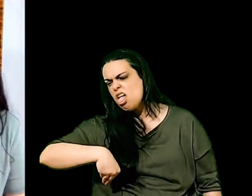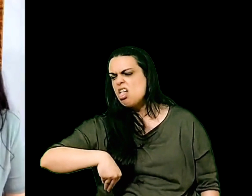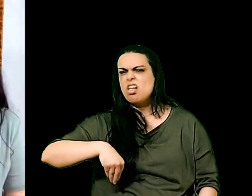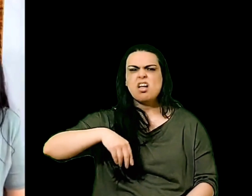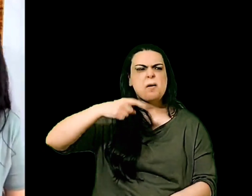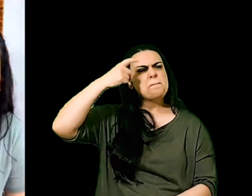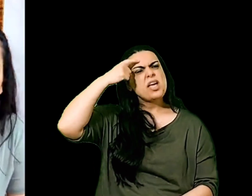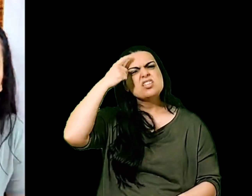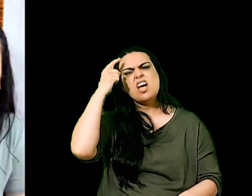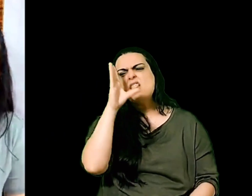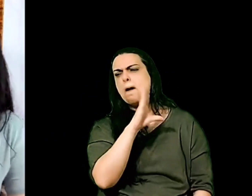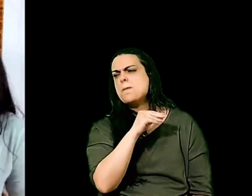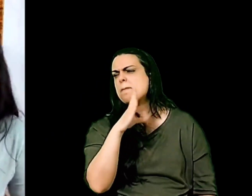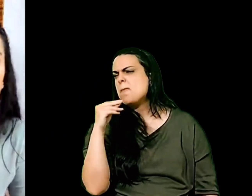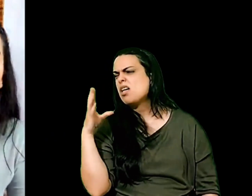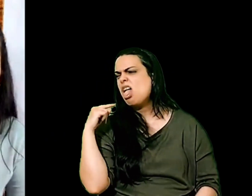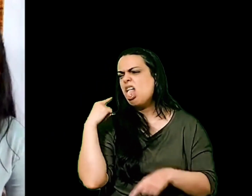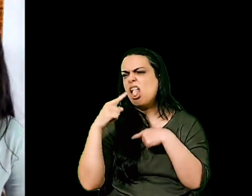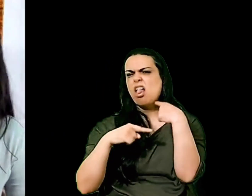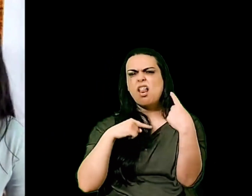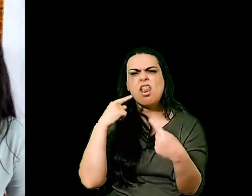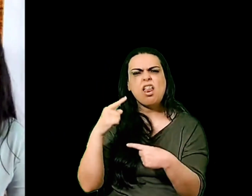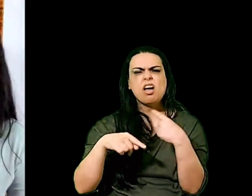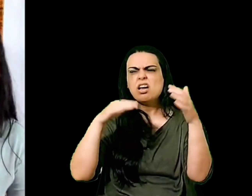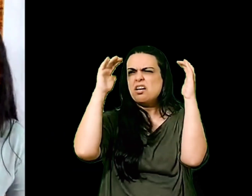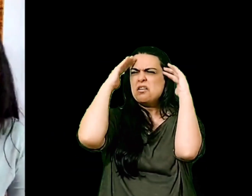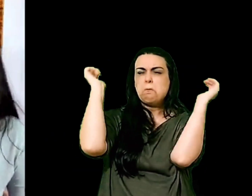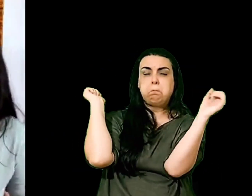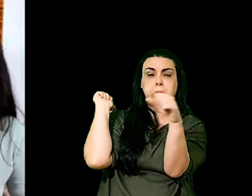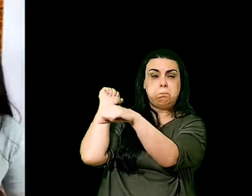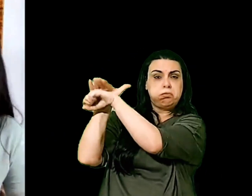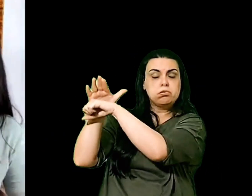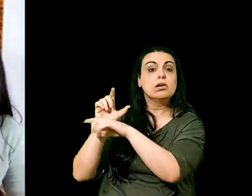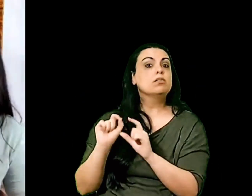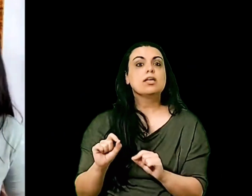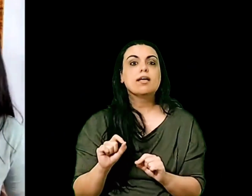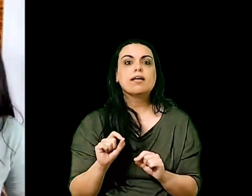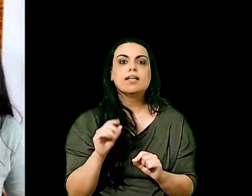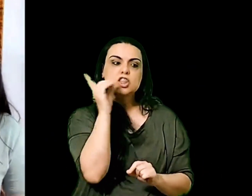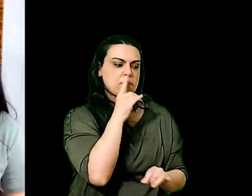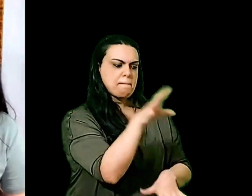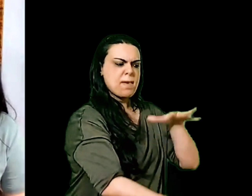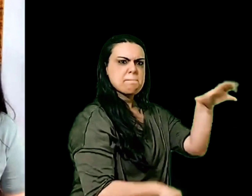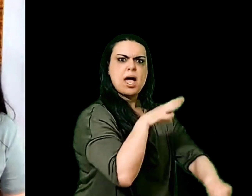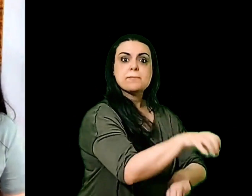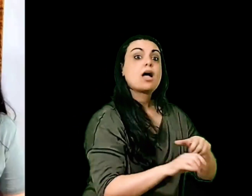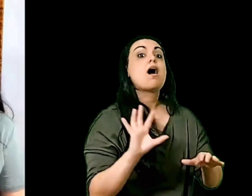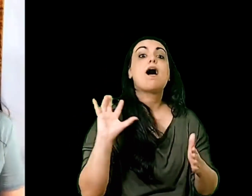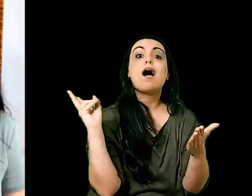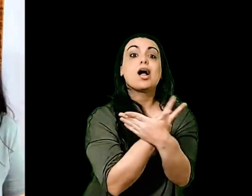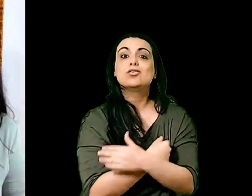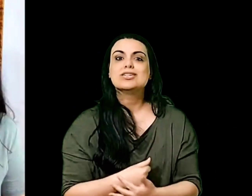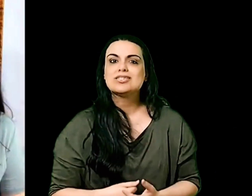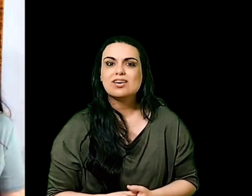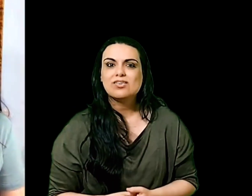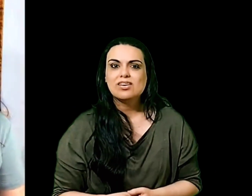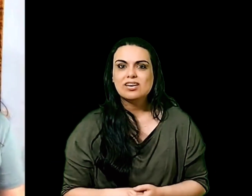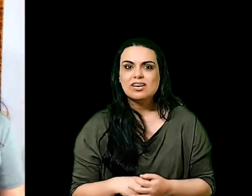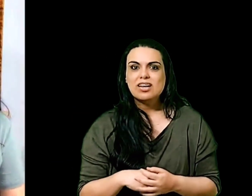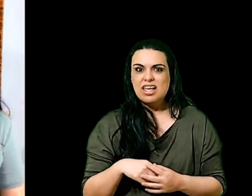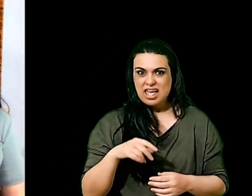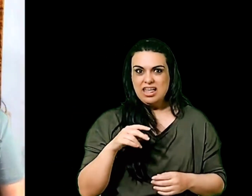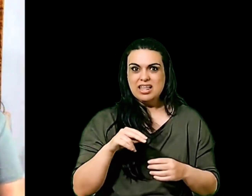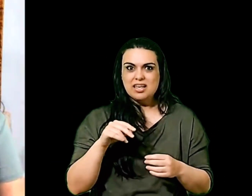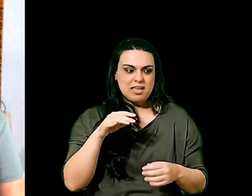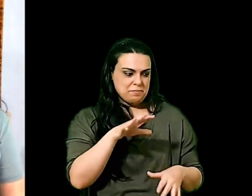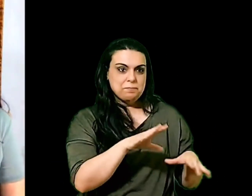de preguiça, negligência, pensando em procrastinar, em desobediência, eles colhiam a mais. O que aconteceu da primeira